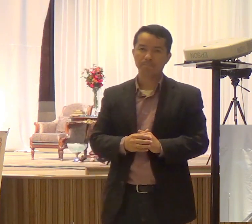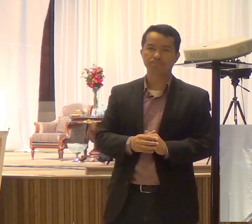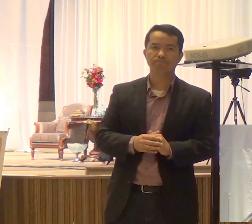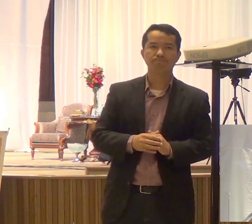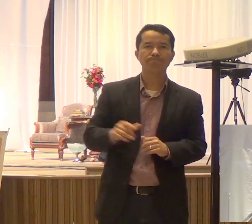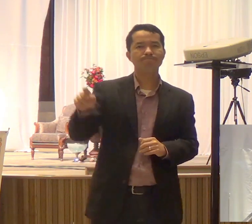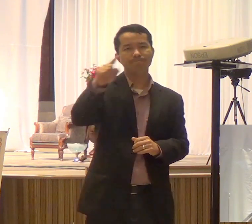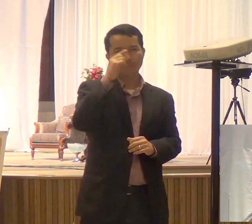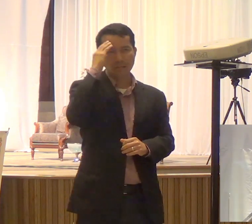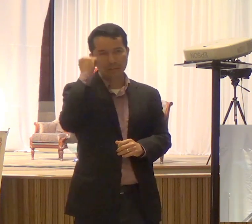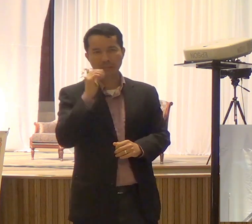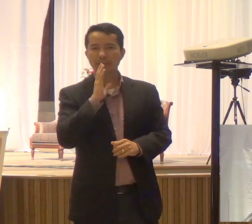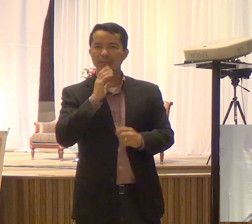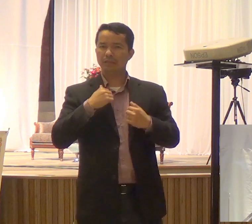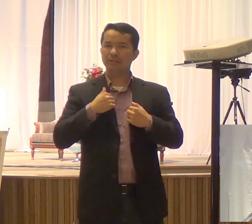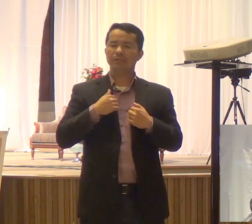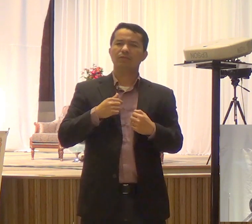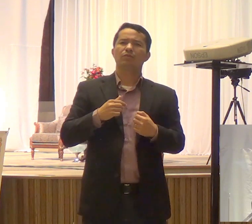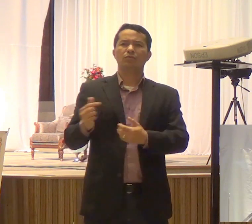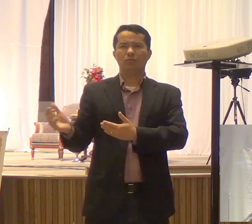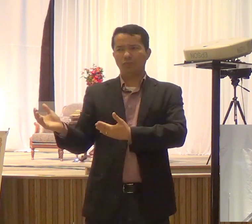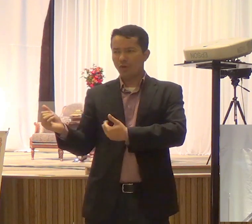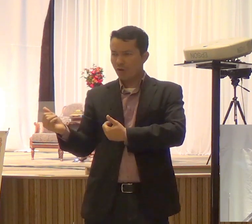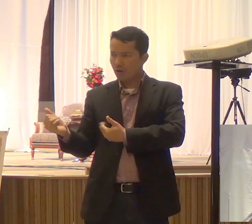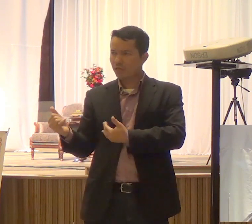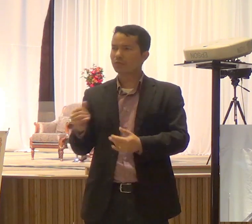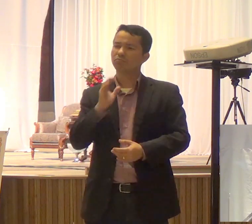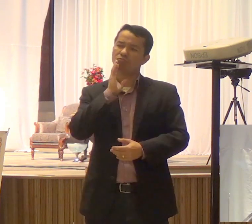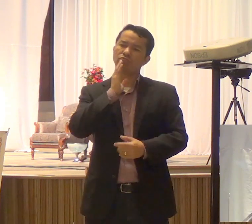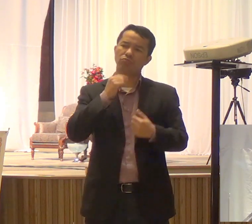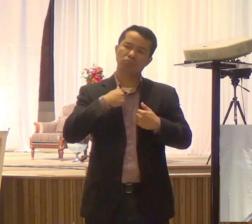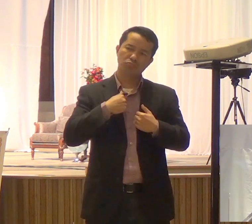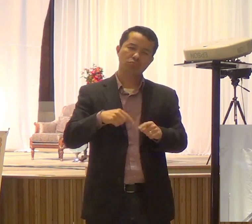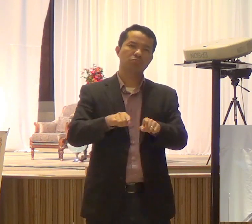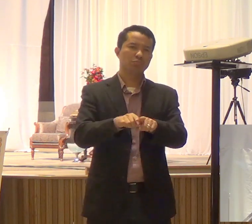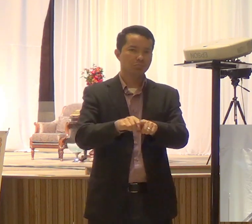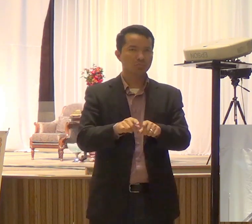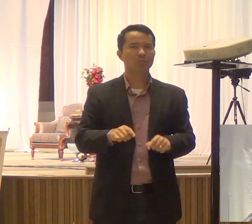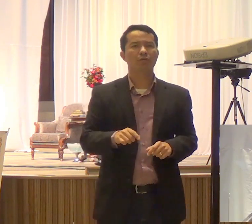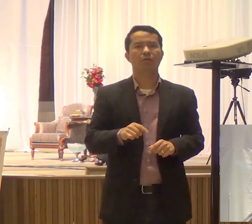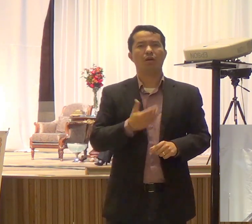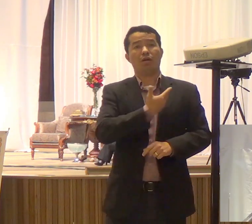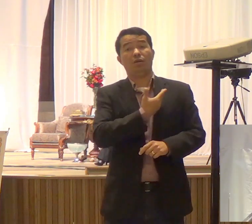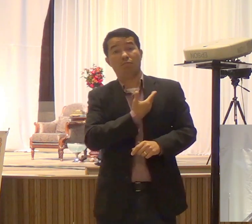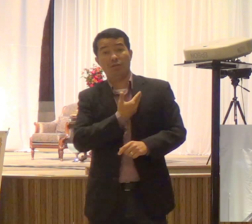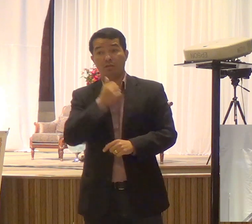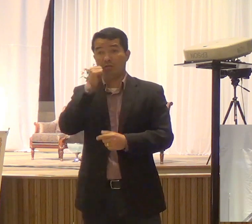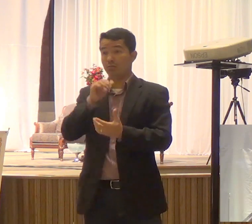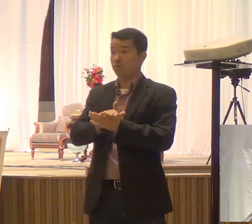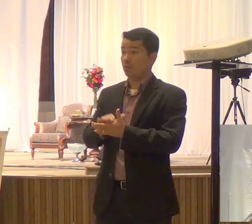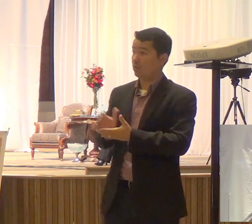Todo mundo que me conhece um pouquinho melhor aqui na igreja, os jovens adultos que caminham com a gente há mais tempo, e os meus amigos, minha